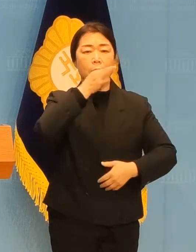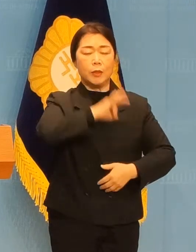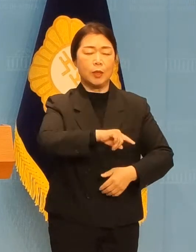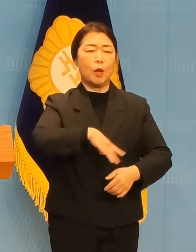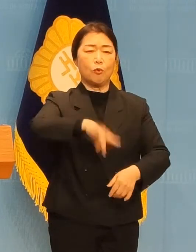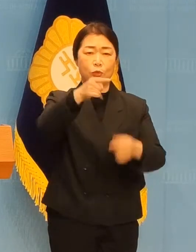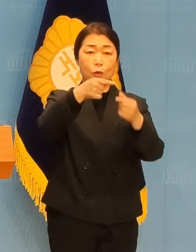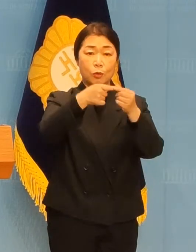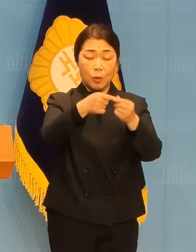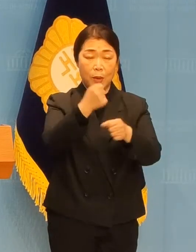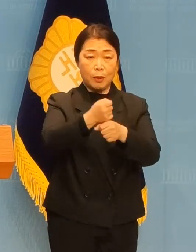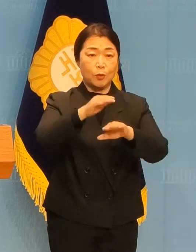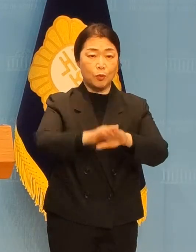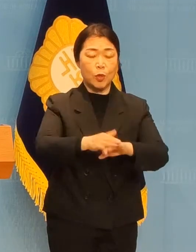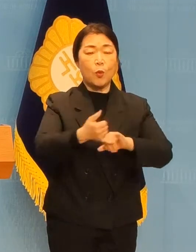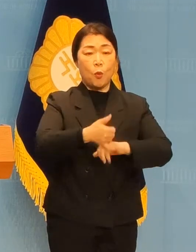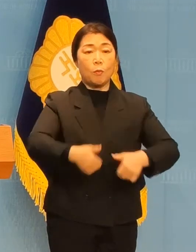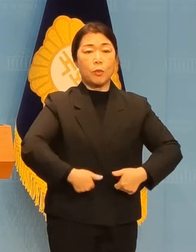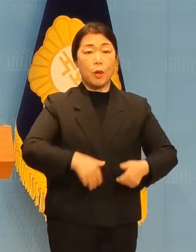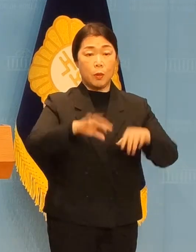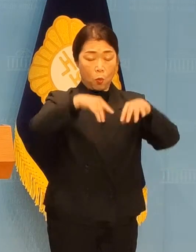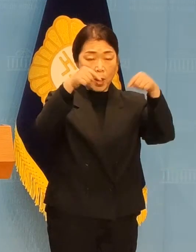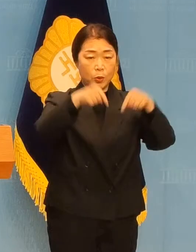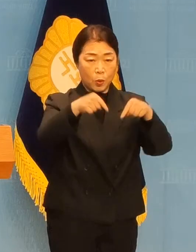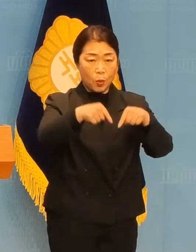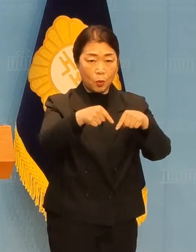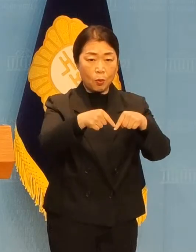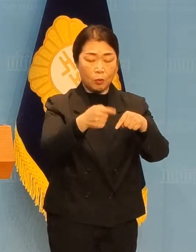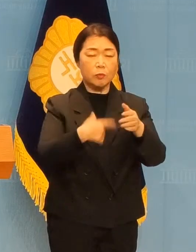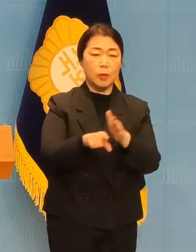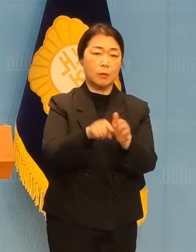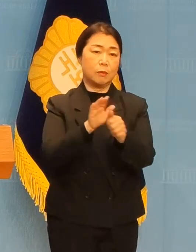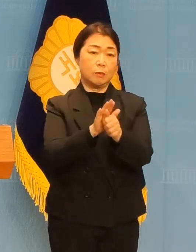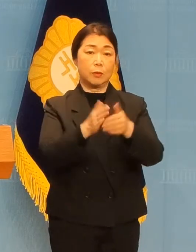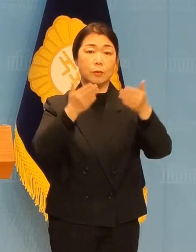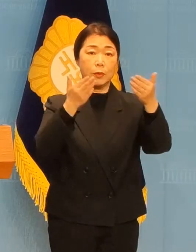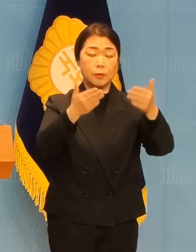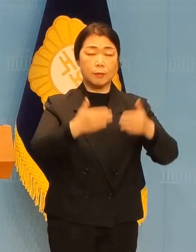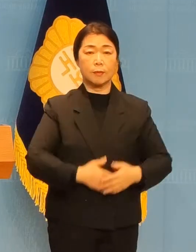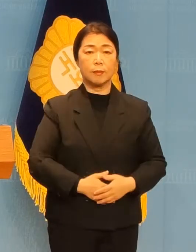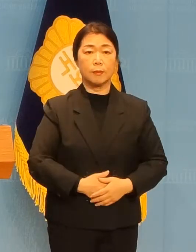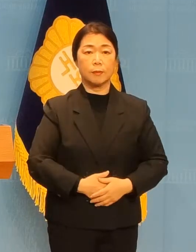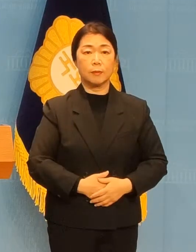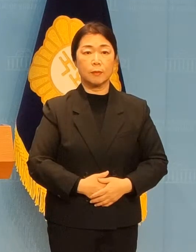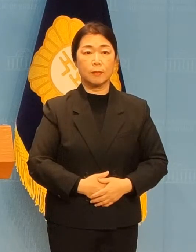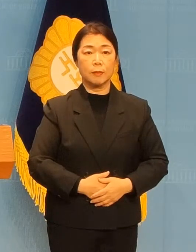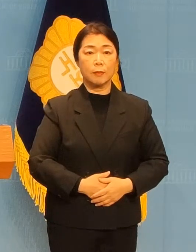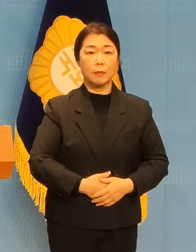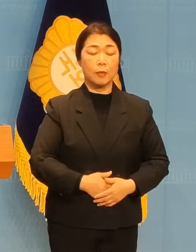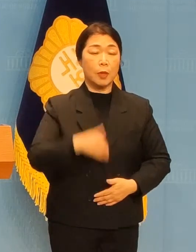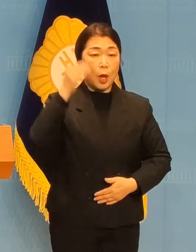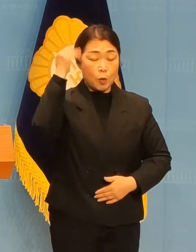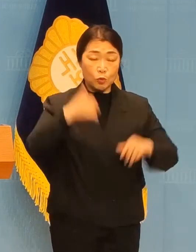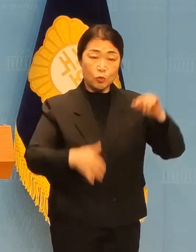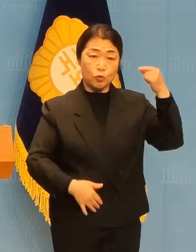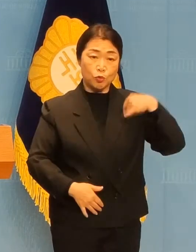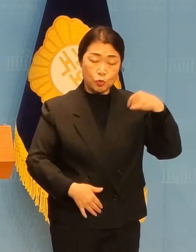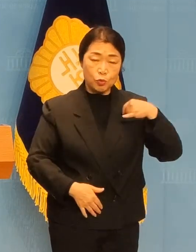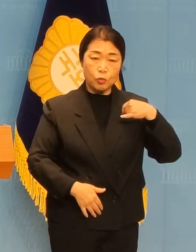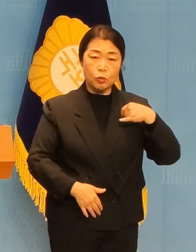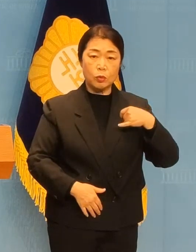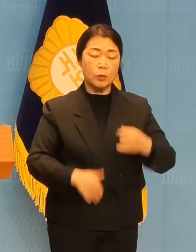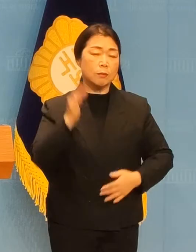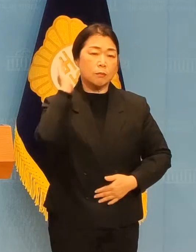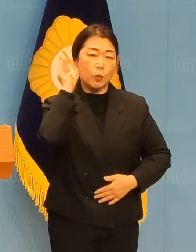실용외교의 성과로 이어지도록 든든히 뒷받침하겠습니다. 한중 정상이 한 약속들이